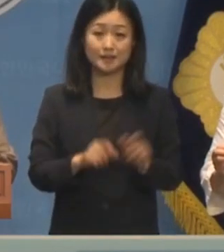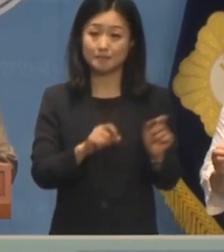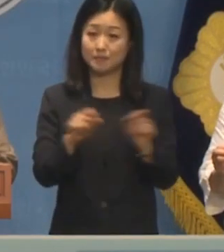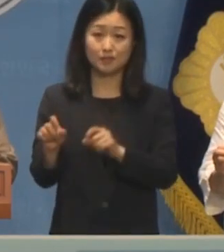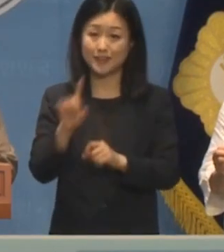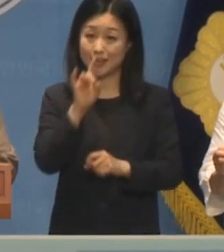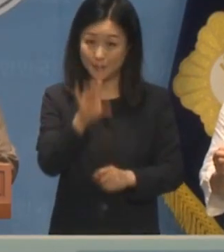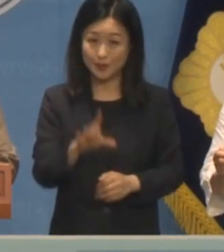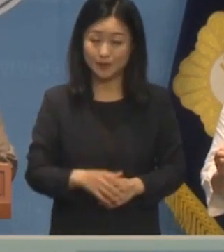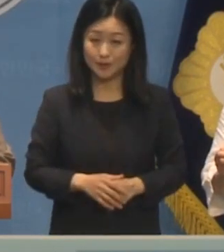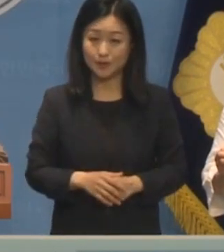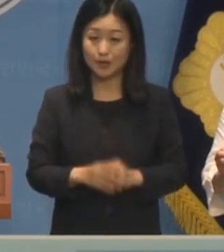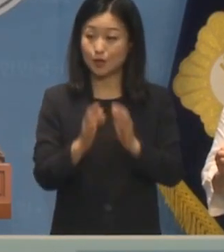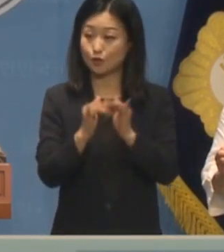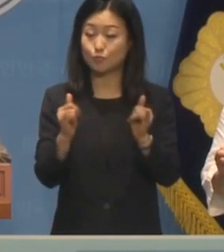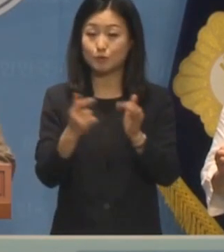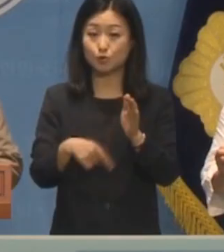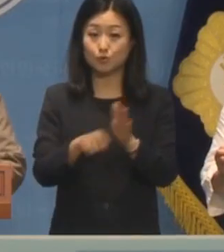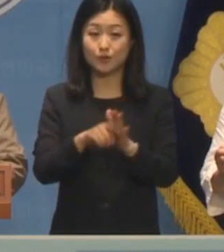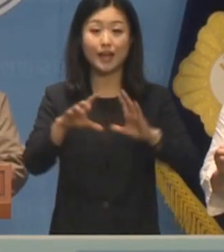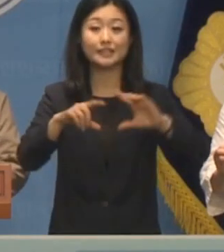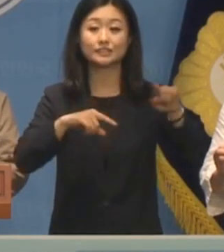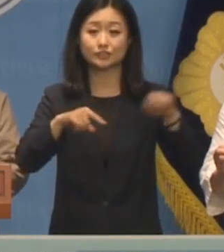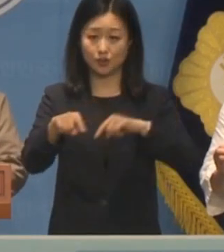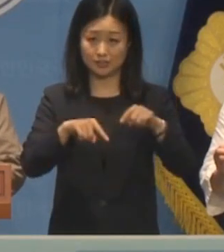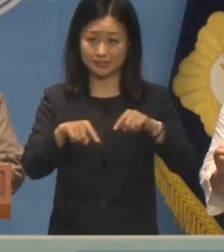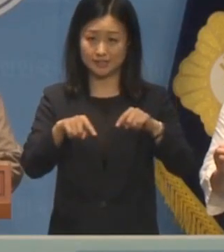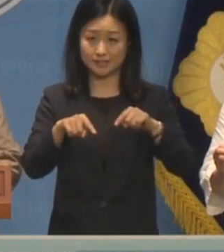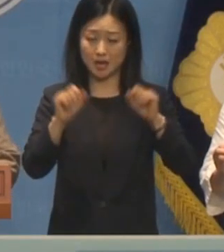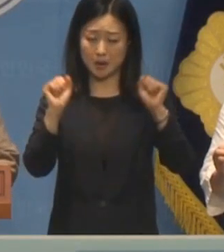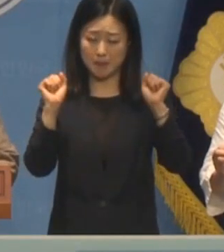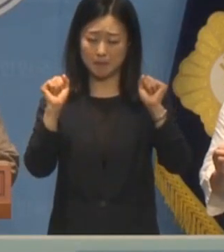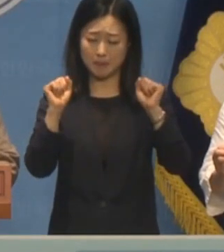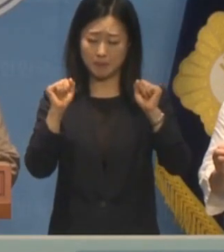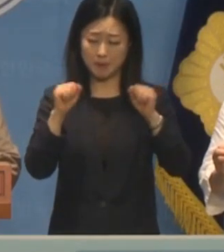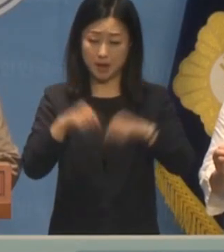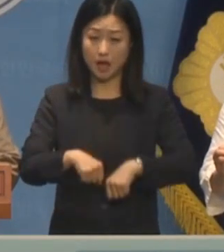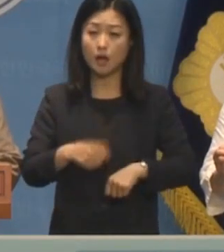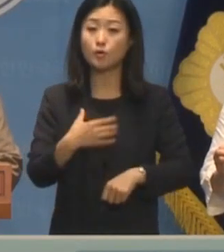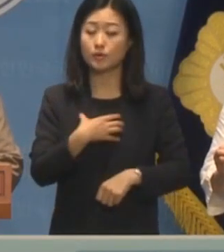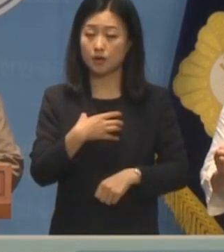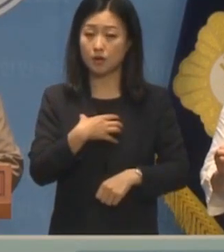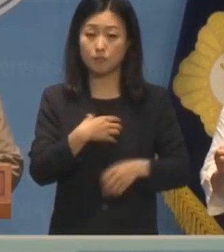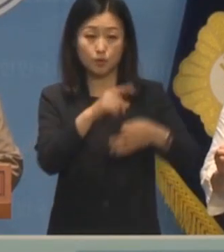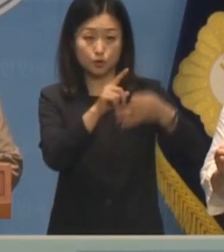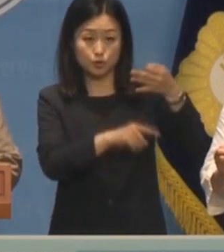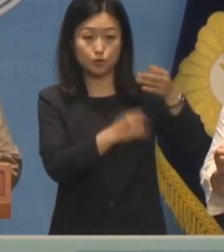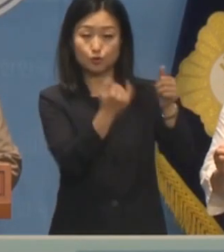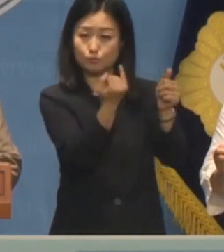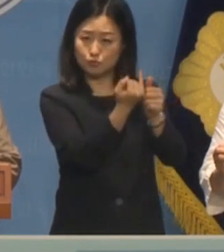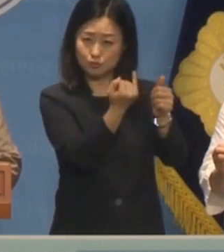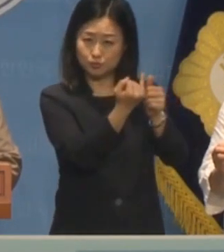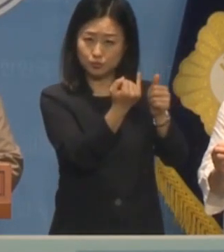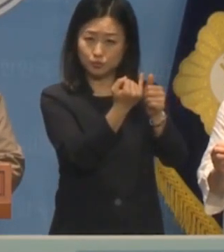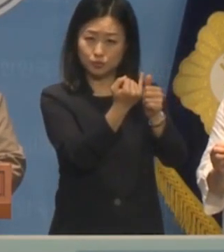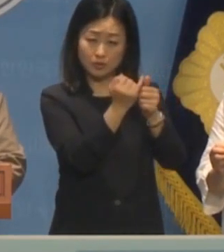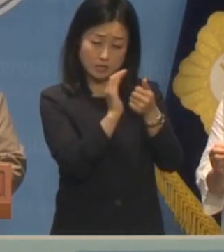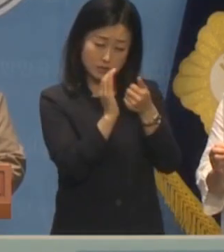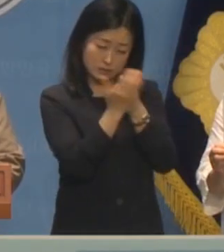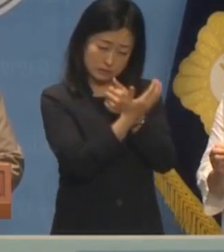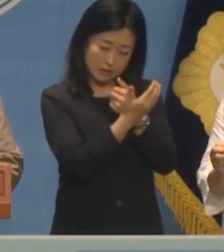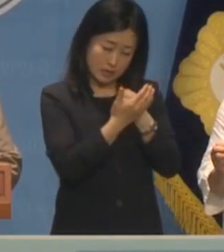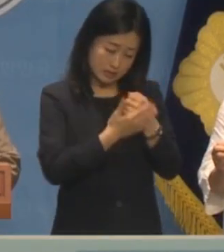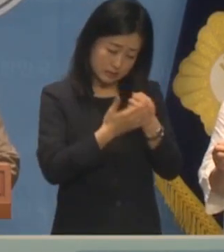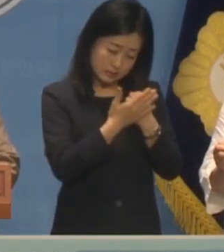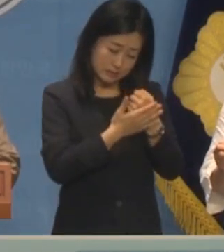없습니다. 국민을 위한 정치가 나날이 파괴되고 있고 윤석열 김건희 정권의 호의호식만을